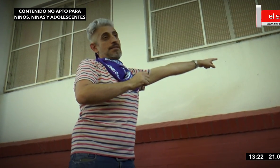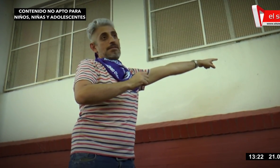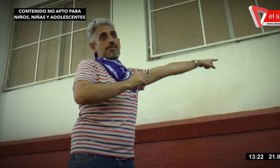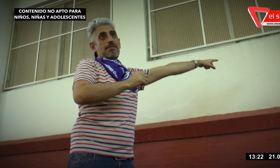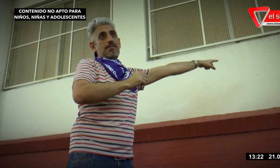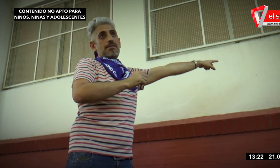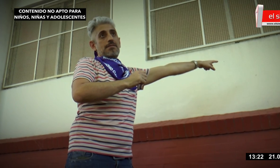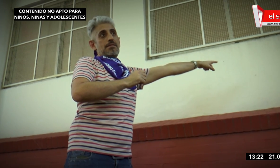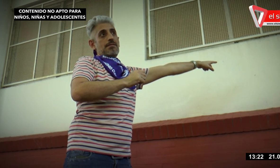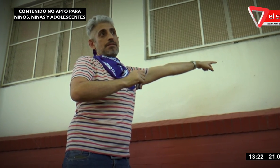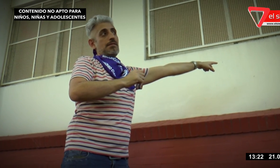sal.